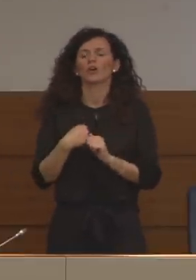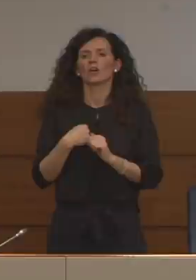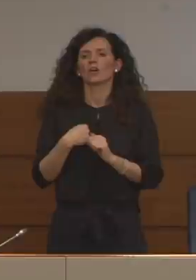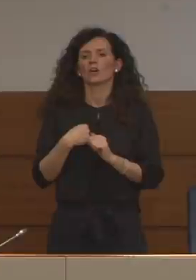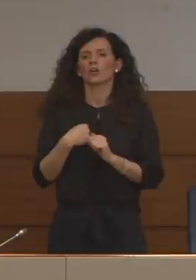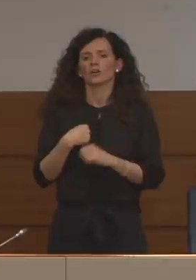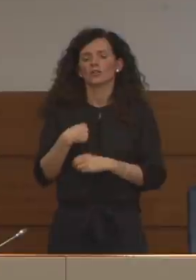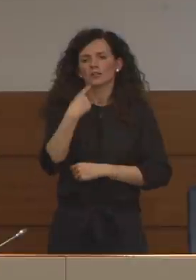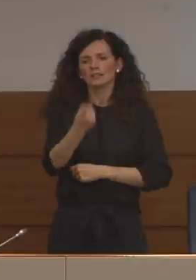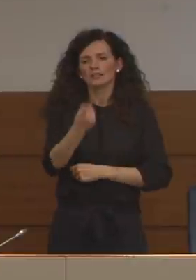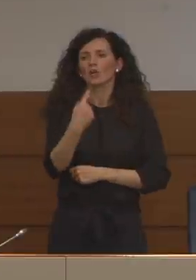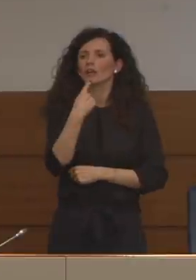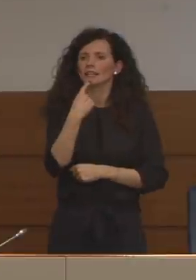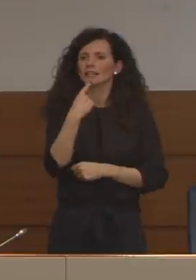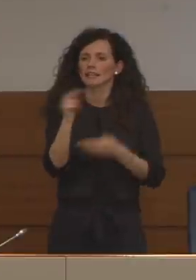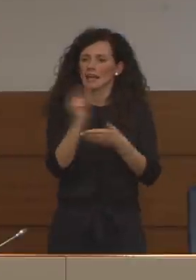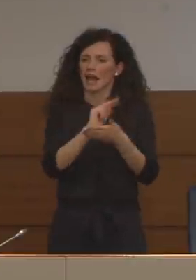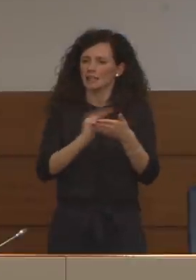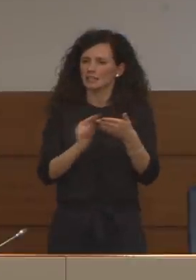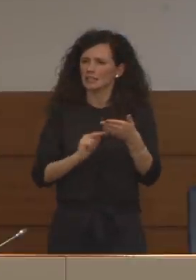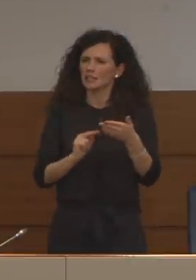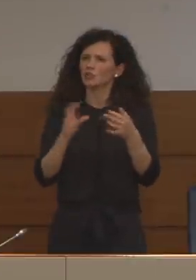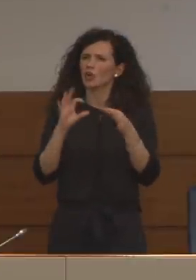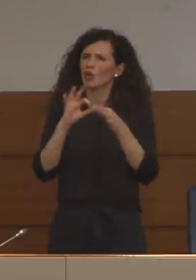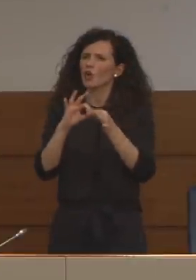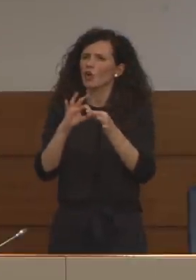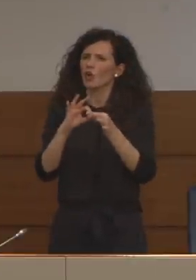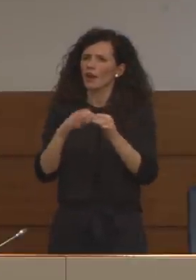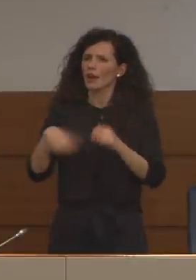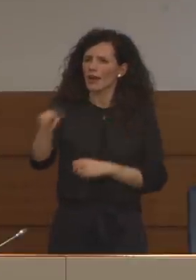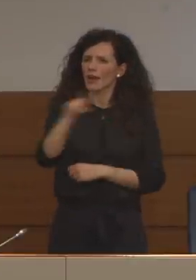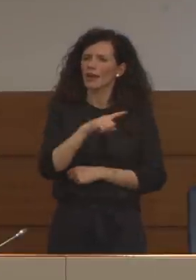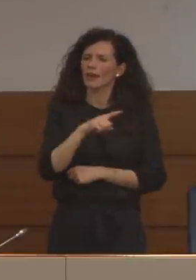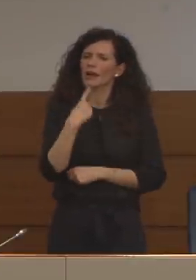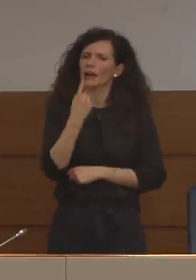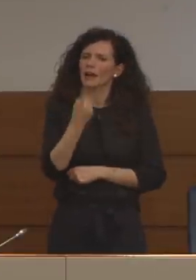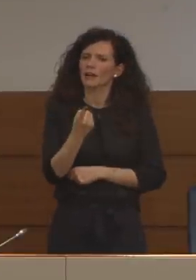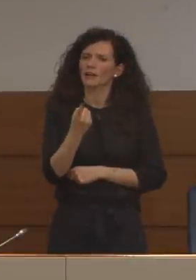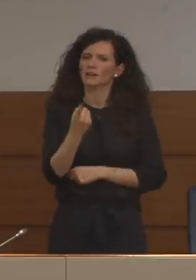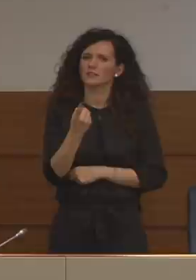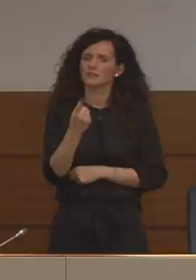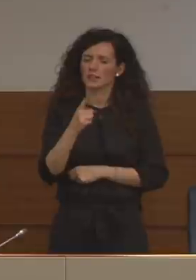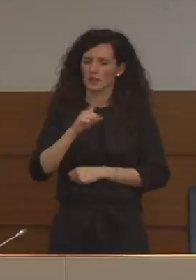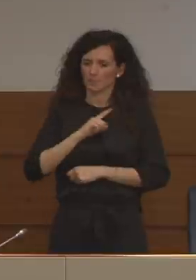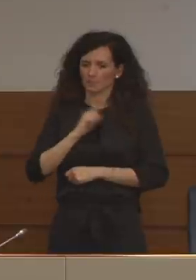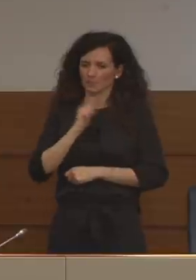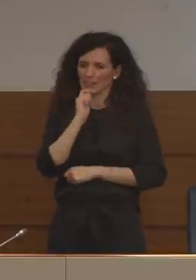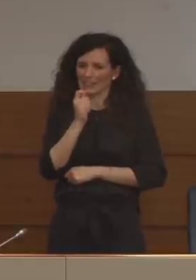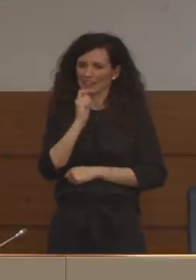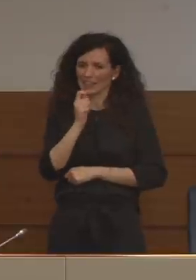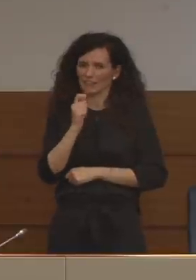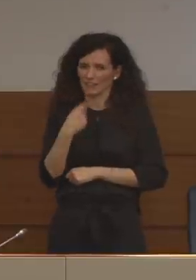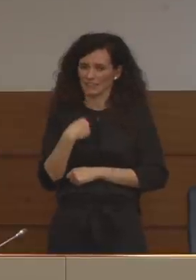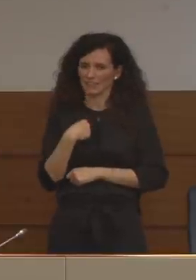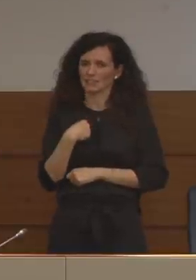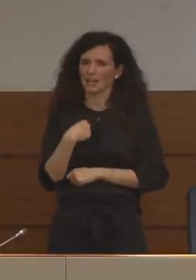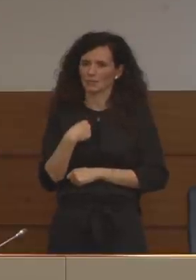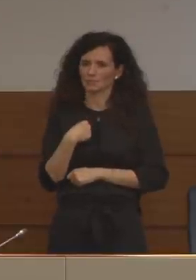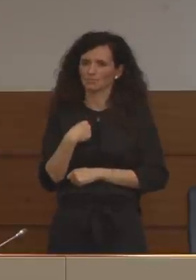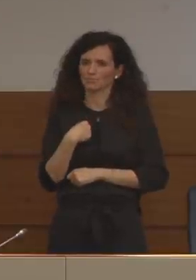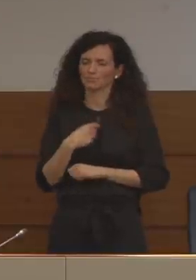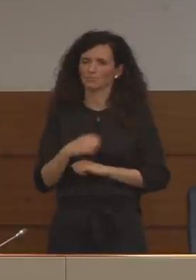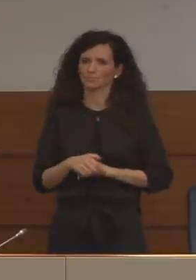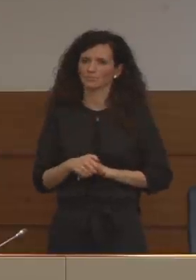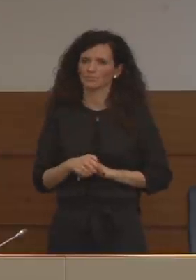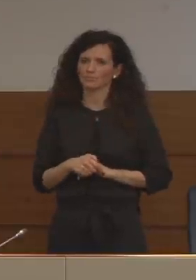la vostra collega oggi in merito a una mia intervista la misura